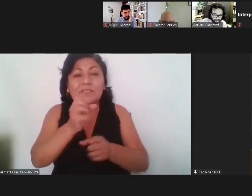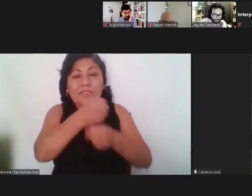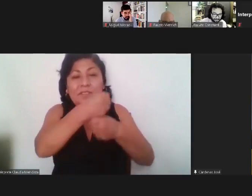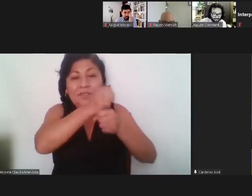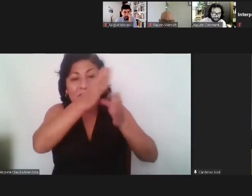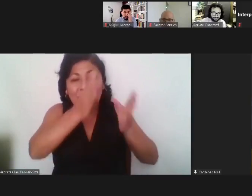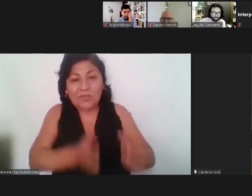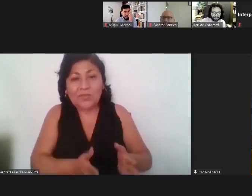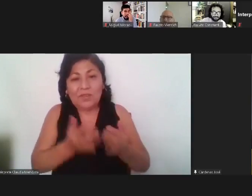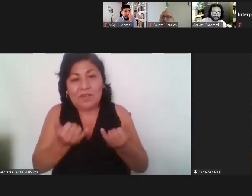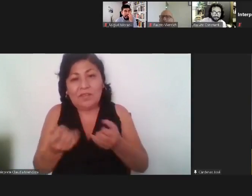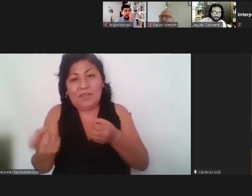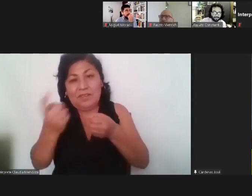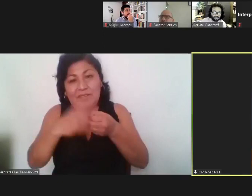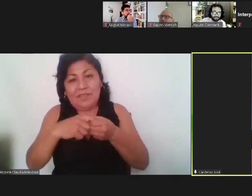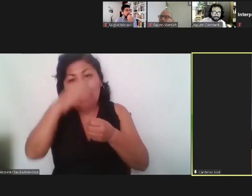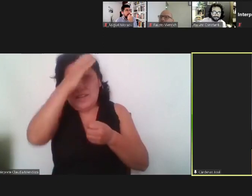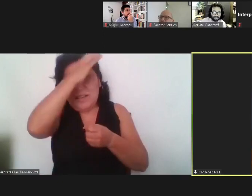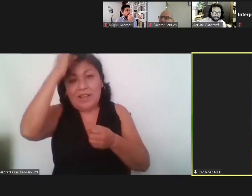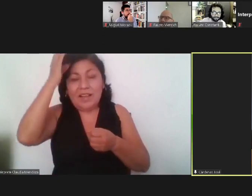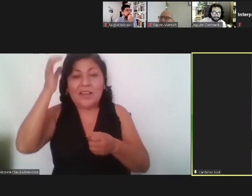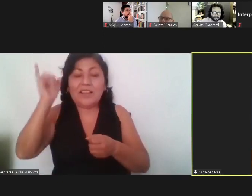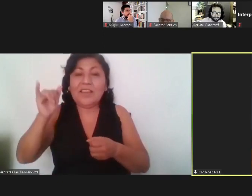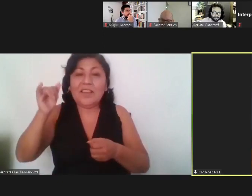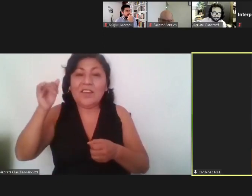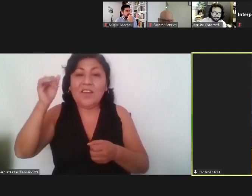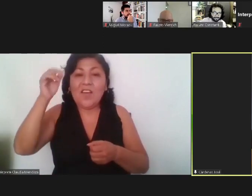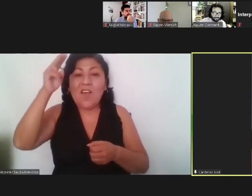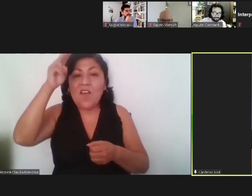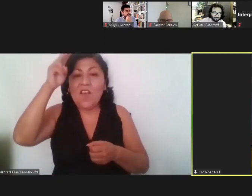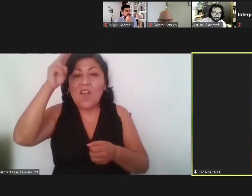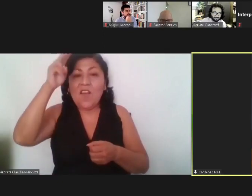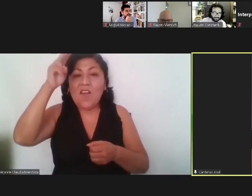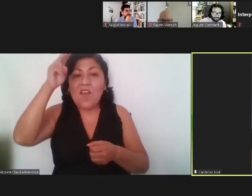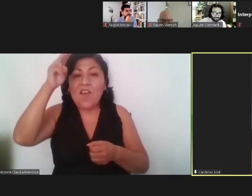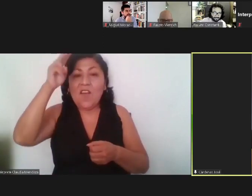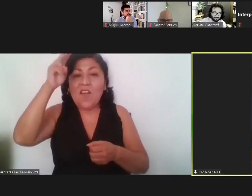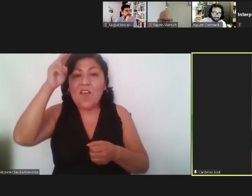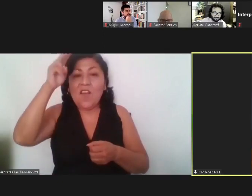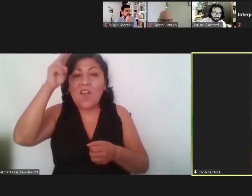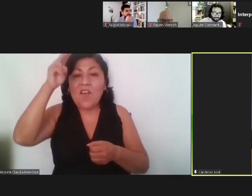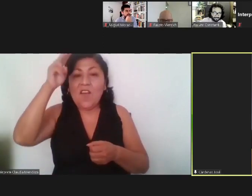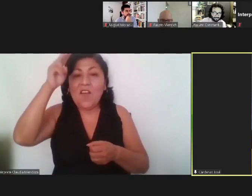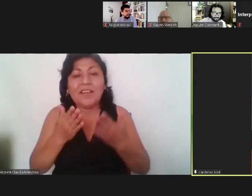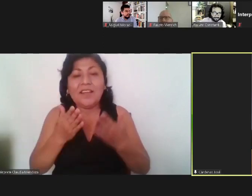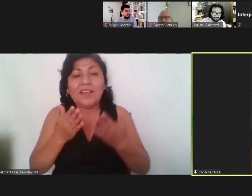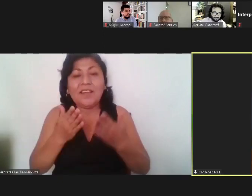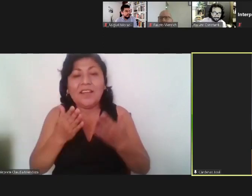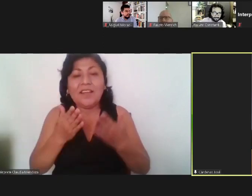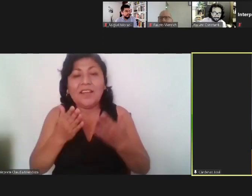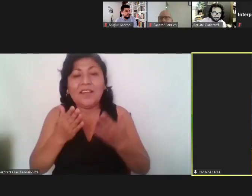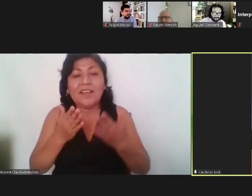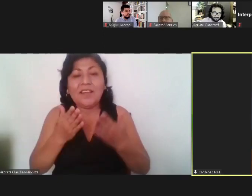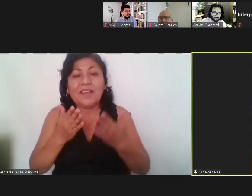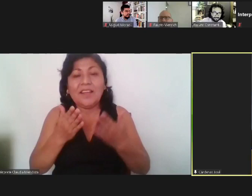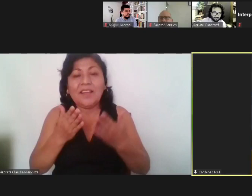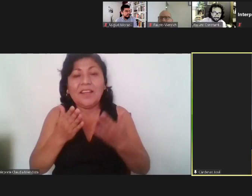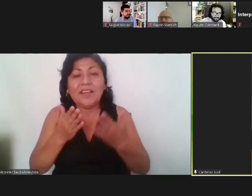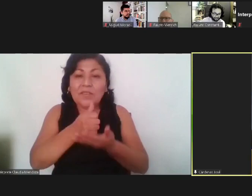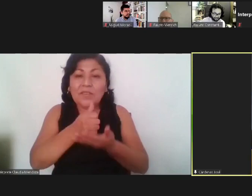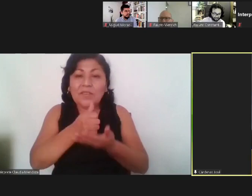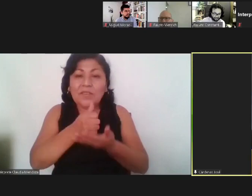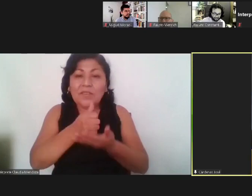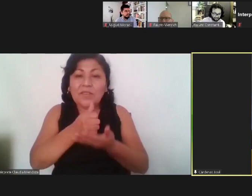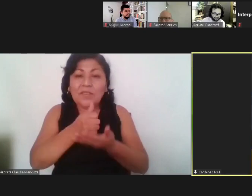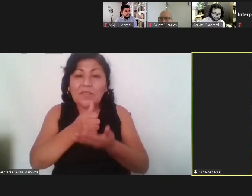acompañan también Claudia Mendoza y Vanessa Flores. Gracias por su colaboración y gracias a CONADIS por el apoyo que hace al festival.